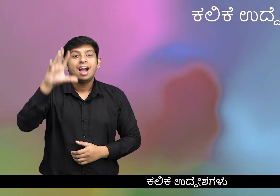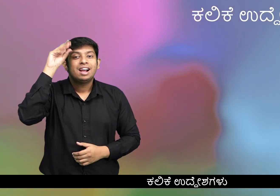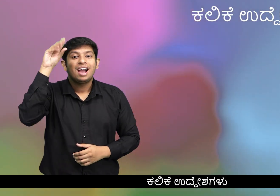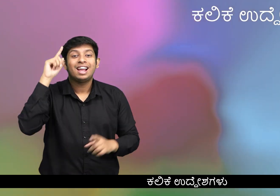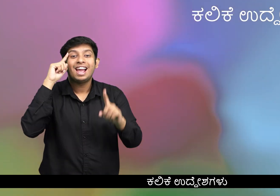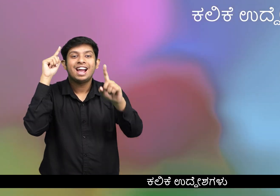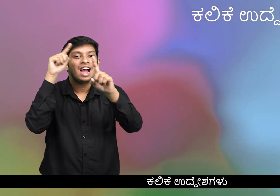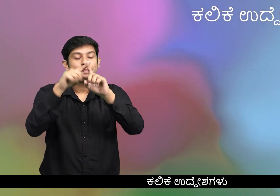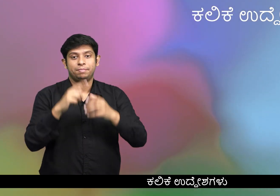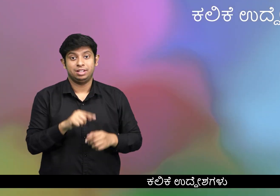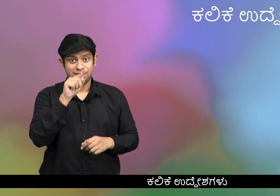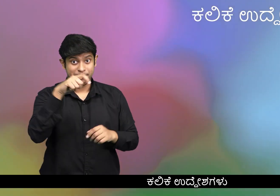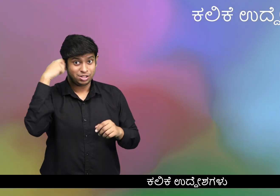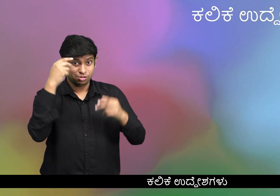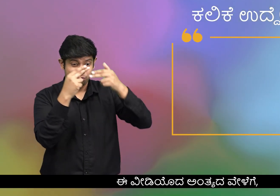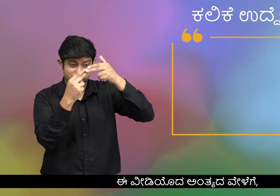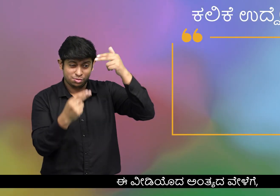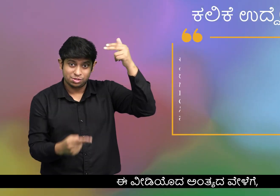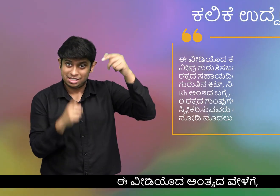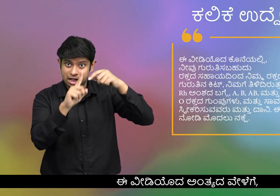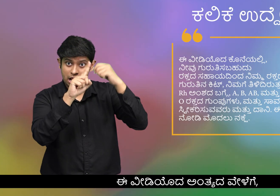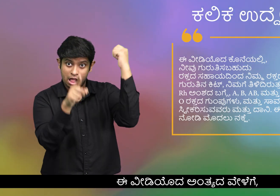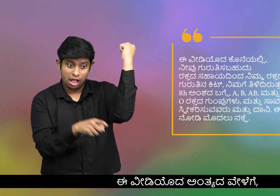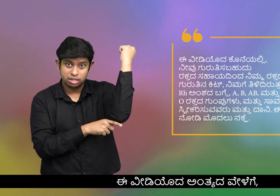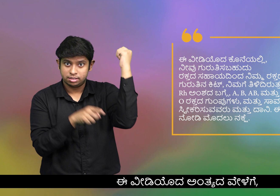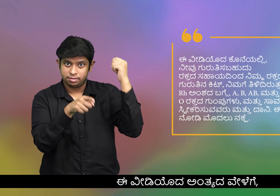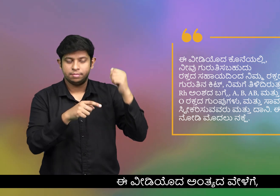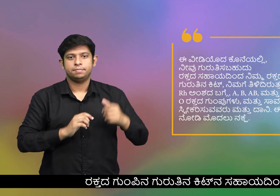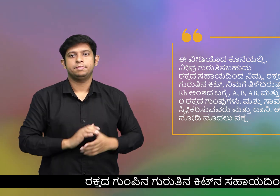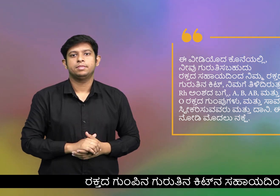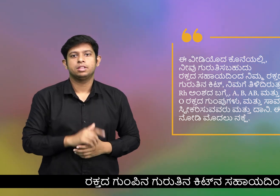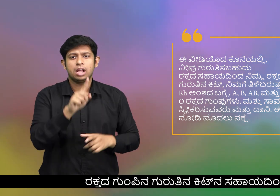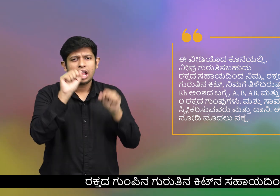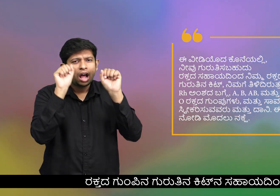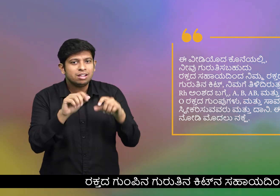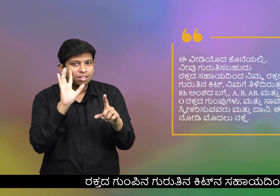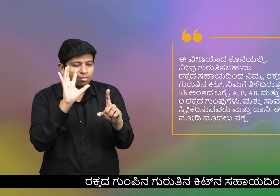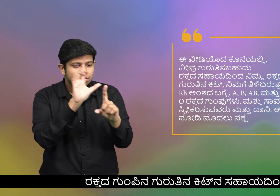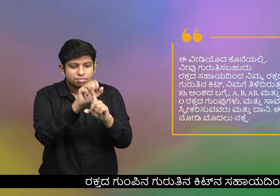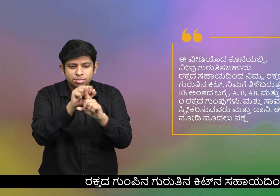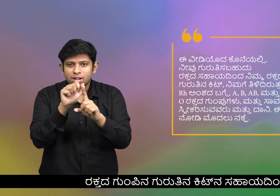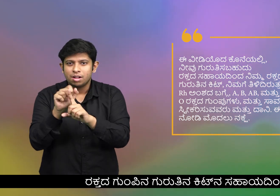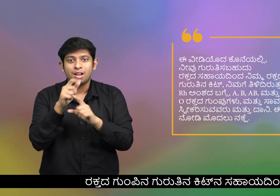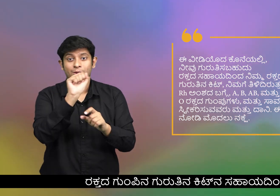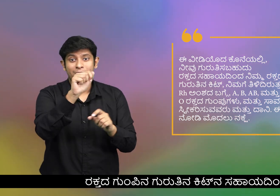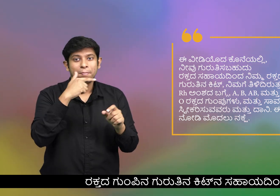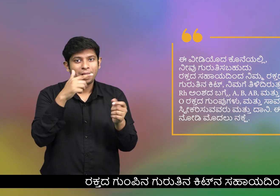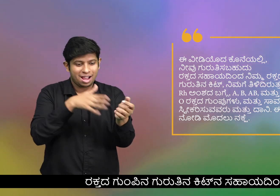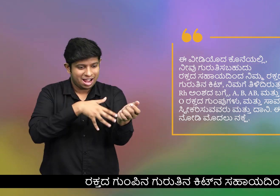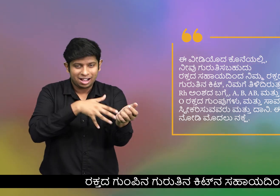ಕಲಿಕೆಯ ಉದ್ದೇಶಗಳು. ಈ ವಿಡಿಯೋದ ಅಂತ್ಯದ ವೇಳೆಗೆ ರಕ್ತದ ಗುಂಪಿನ ಗುರುತಿನ ಕಿಟ್ನ